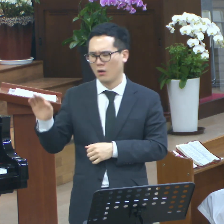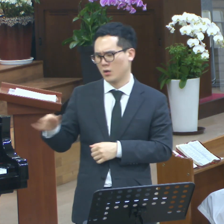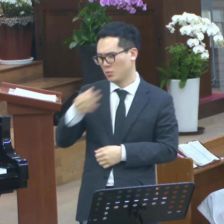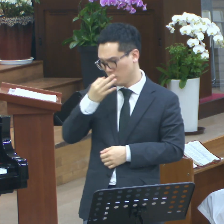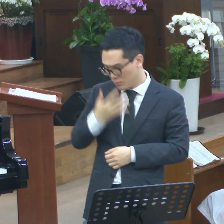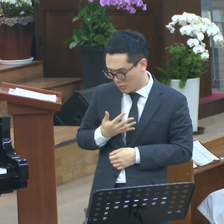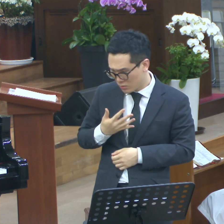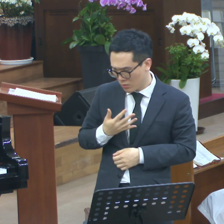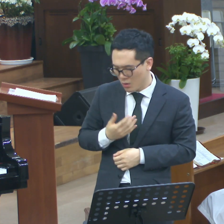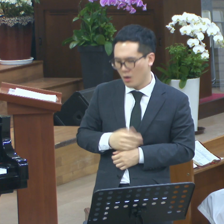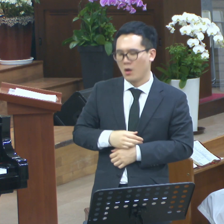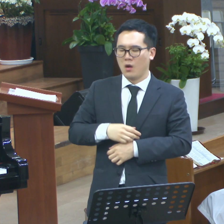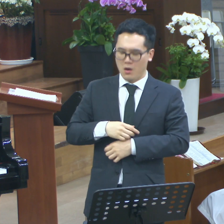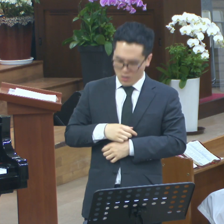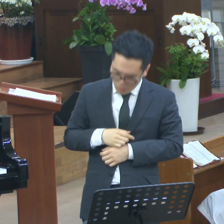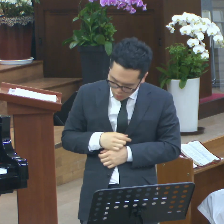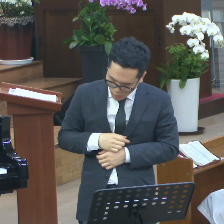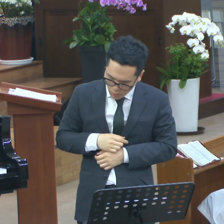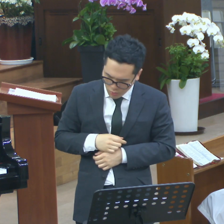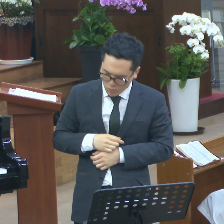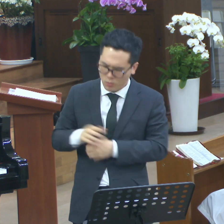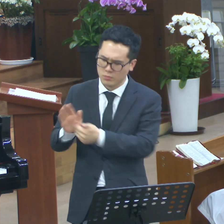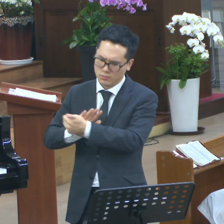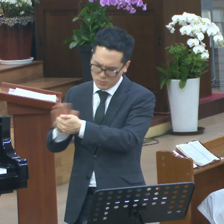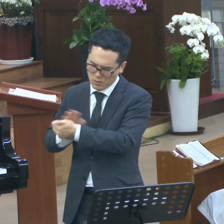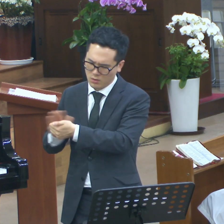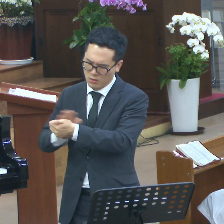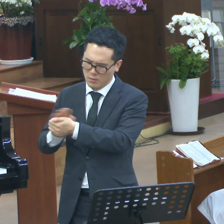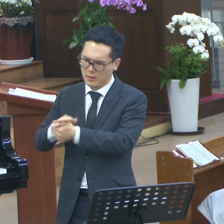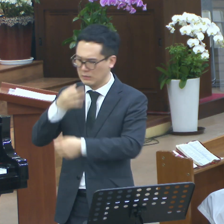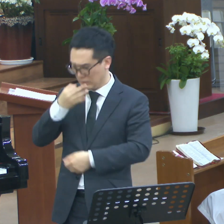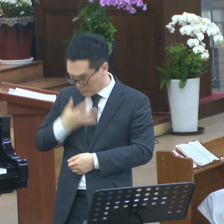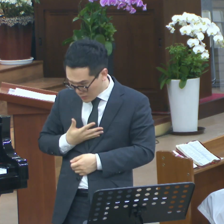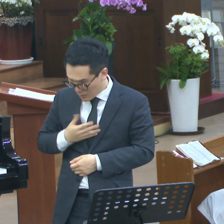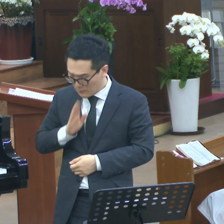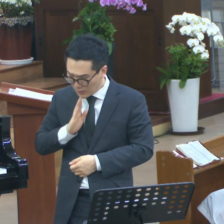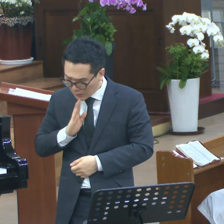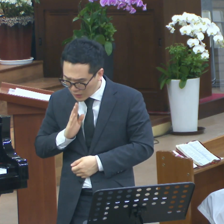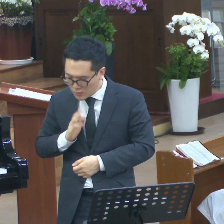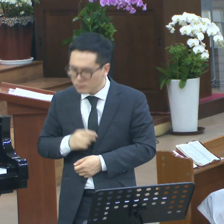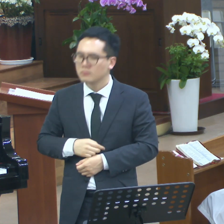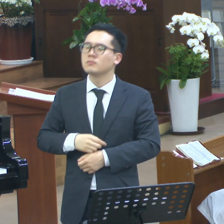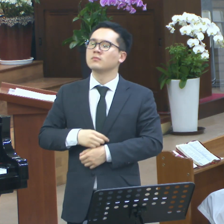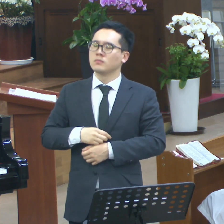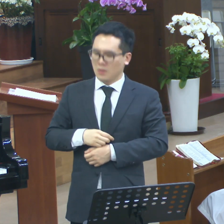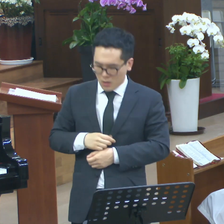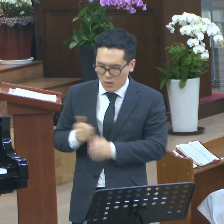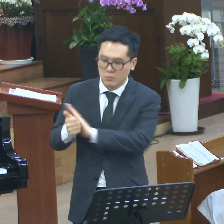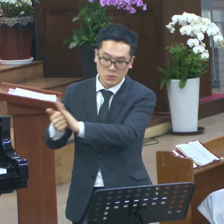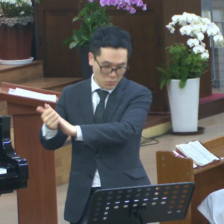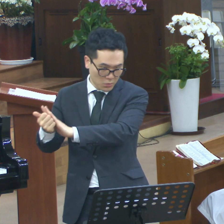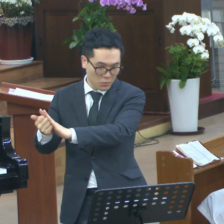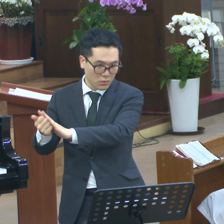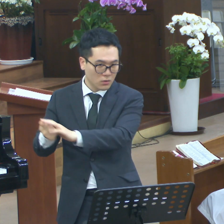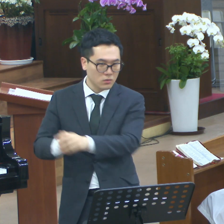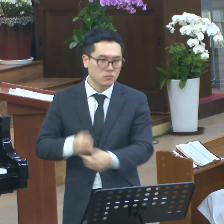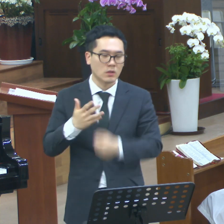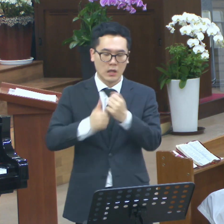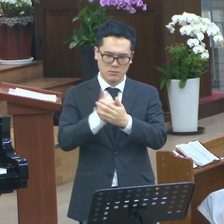아니라 그 어렵고 힘든 마음을 만져주시고 길도 열어줄 수 있는 분이신데 하나님이 특별히 잘하시는 게 뭐냐면 위로의 하나님,